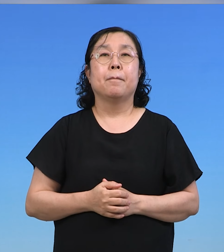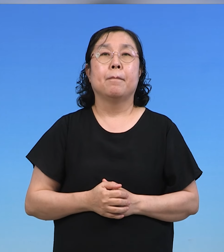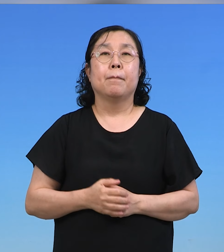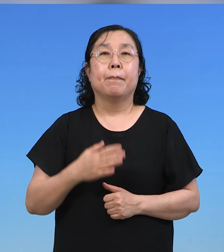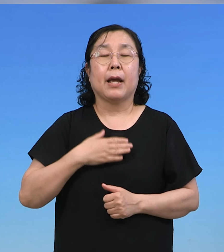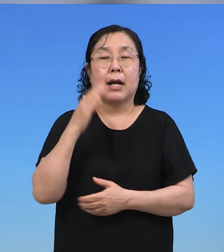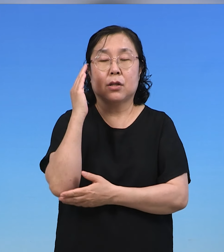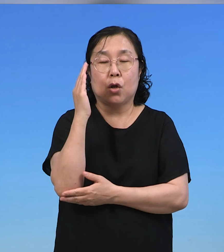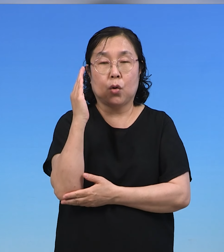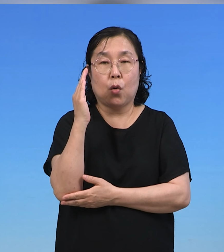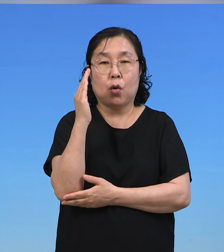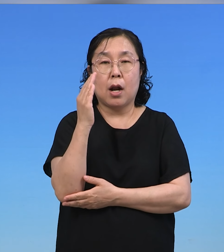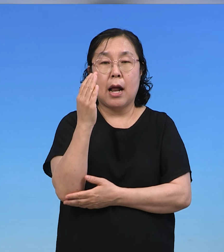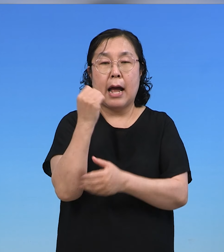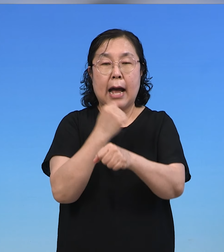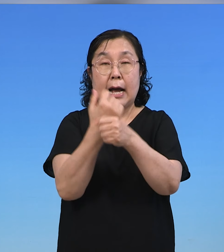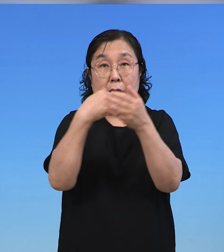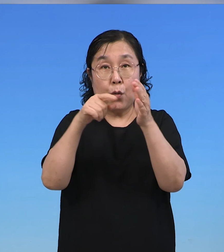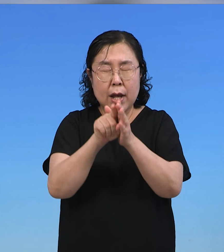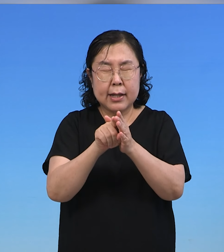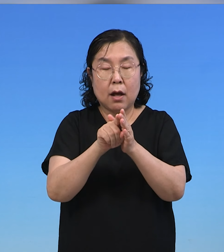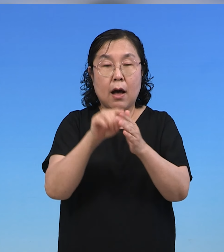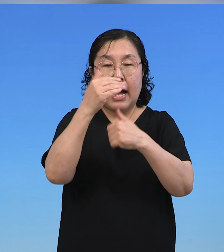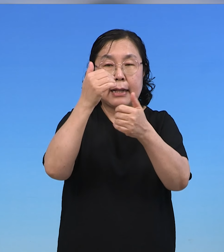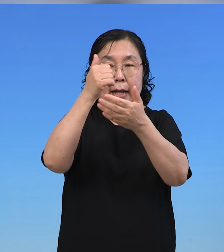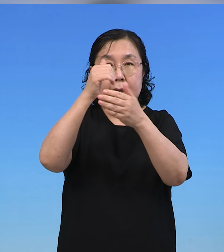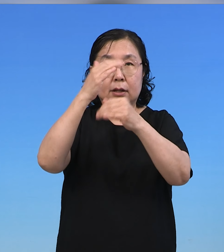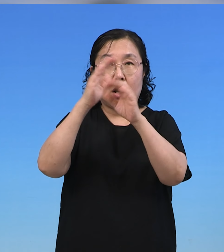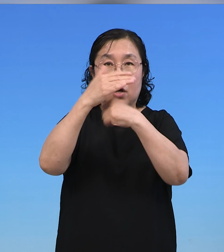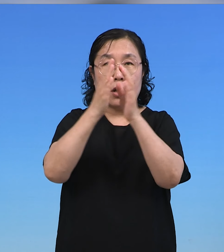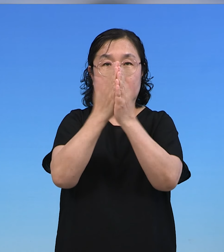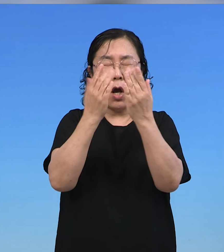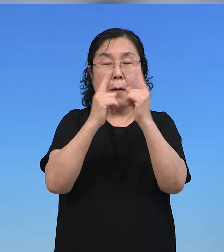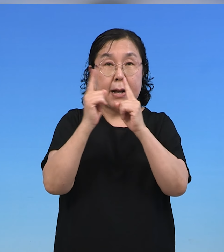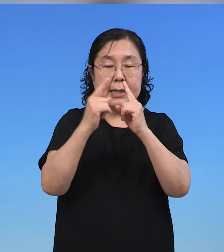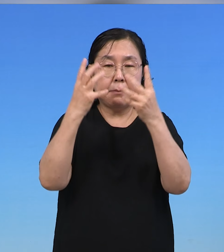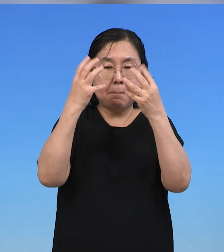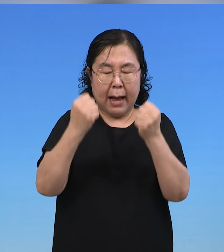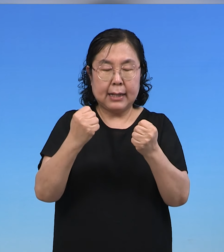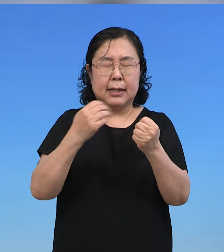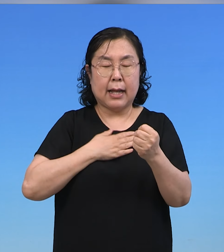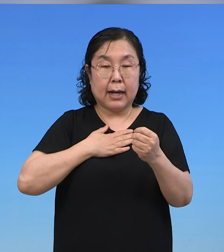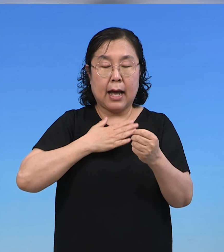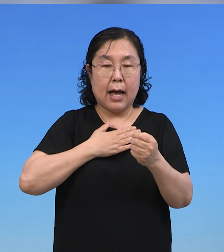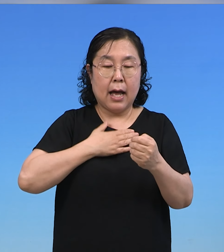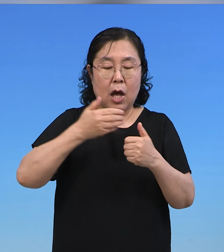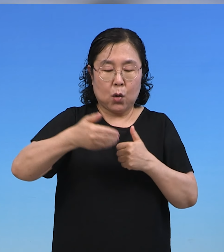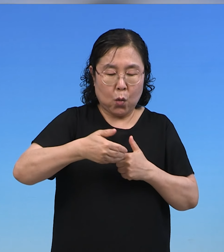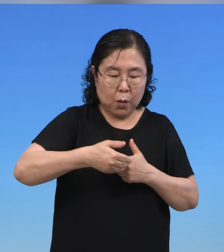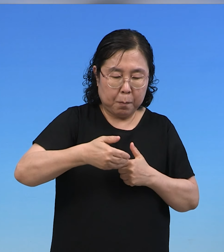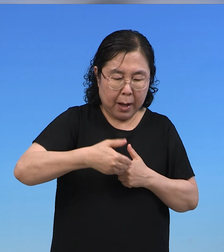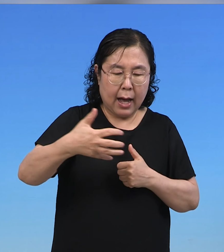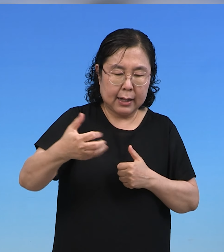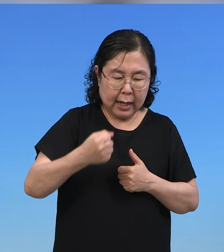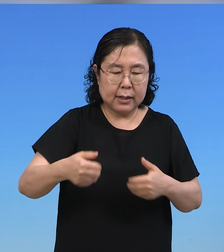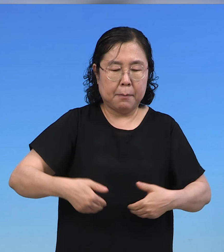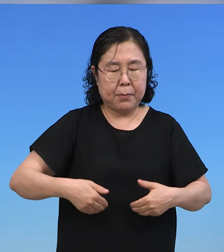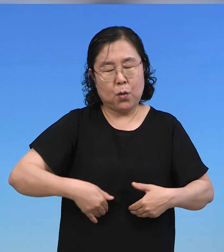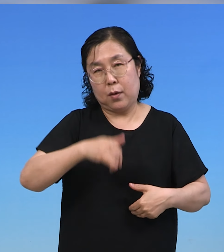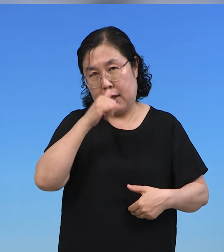어마어마하게 먹어야 됩니다. 지식을 먹는 게 아니라, 저는 여러분 인생이 중심축이